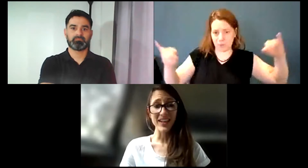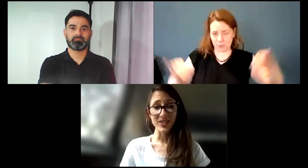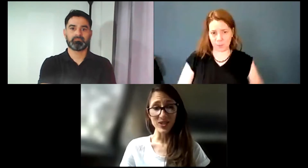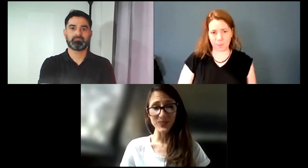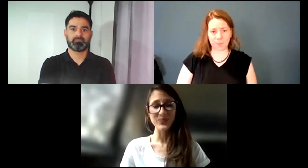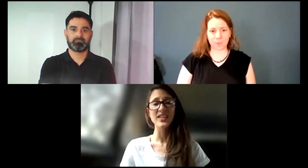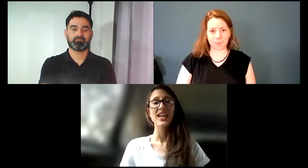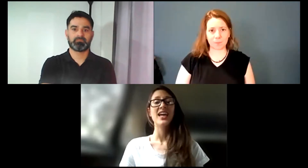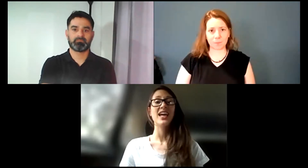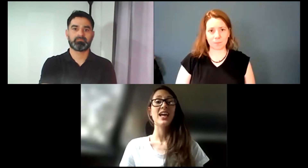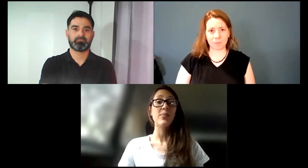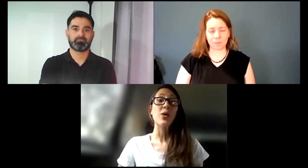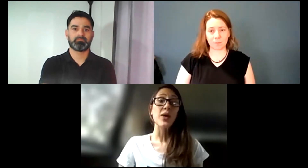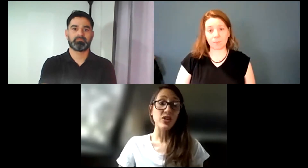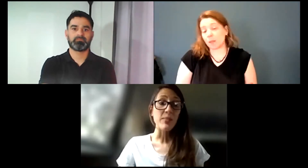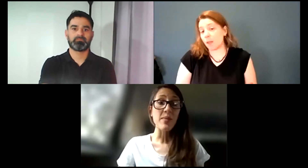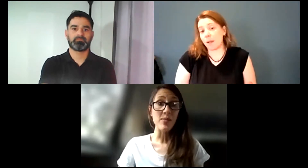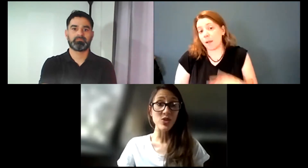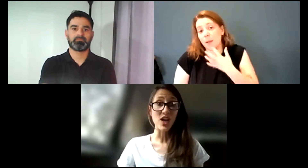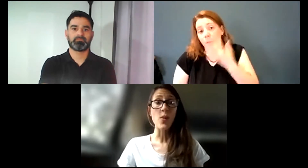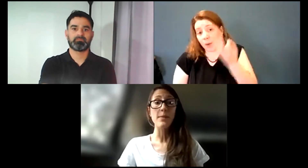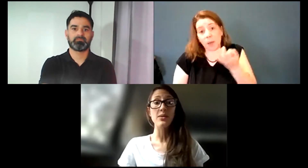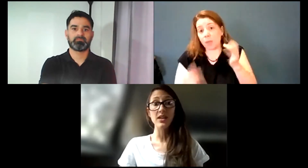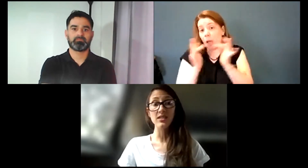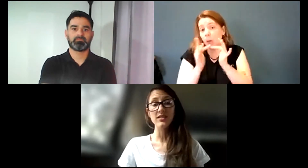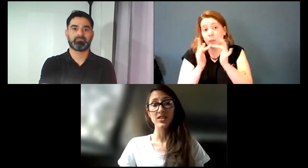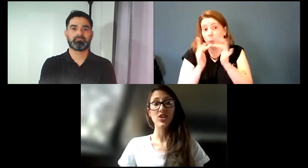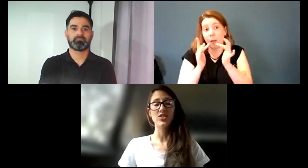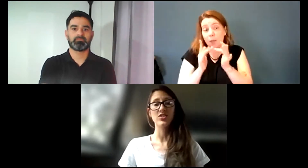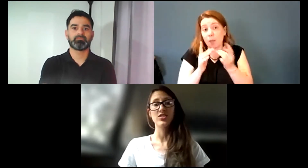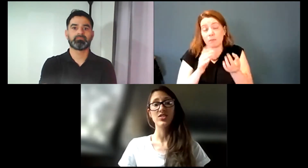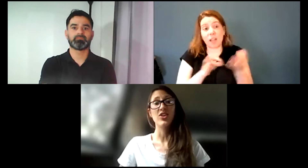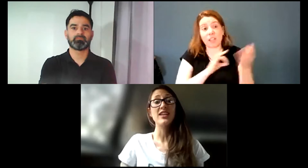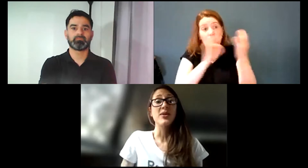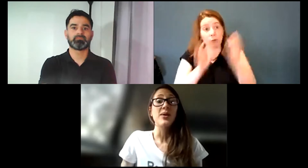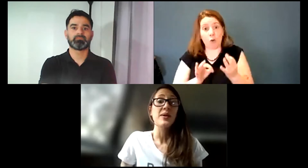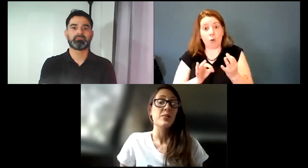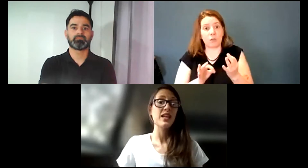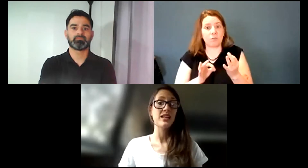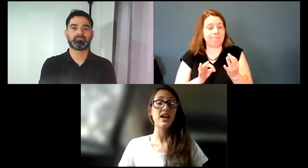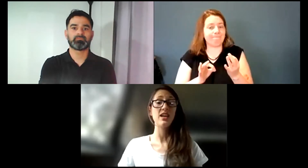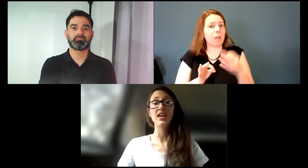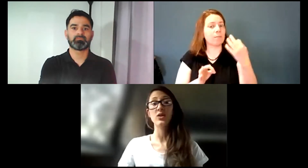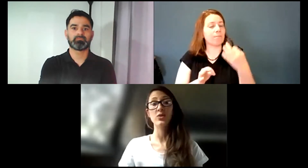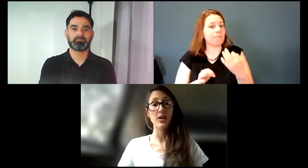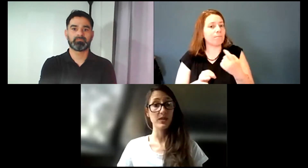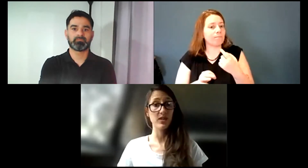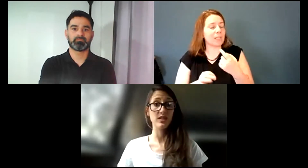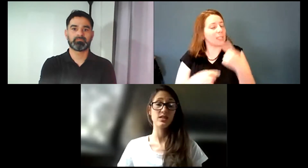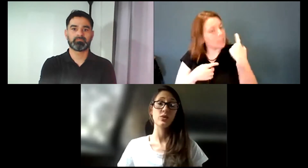acompañarnos. Pero bueno, también vamos a convivir con esta nueva normalidad y algunas cuestiones